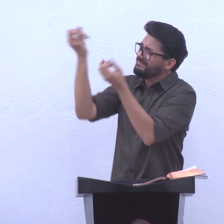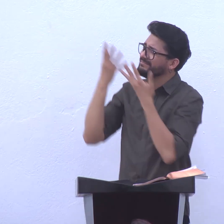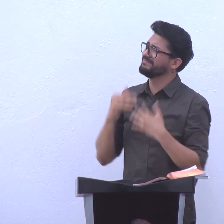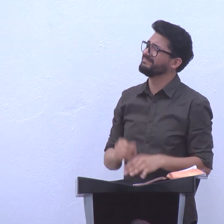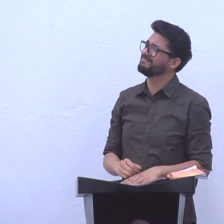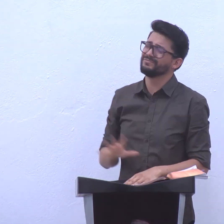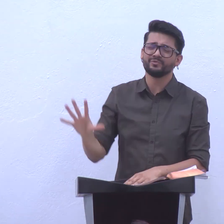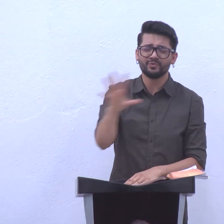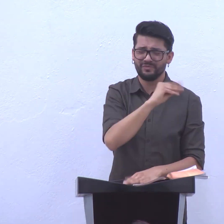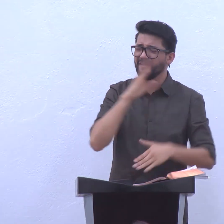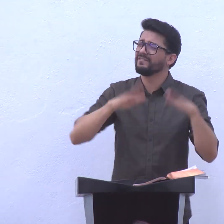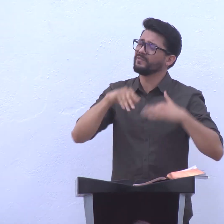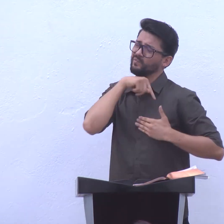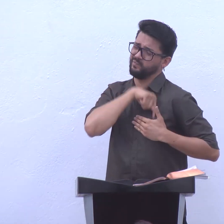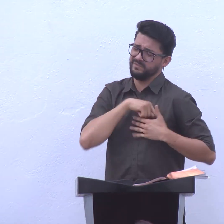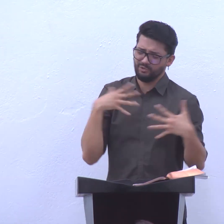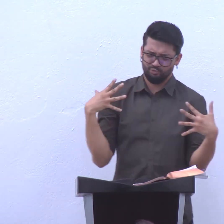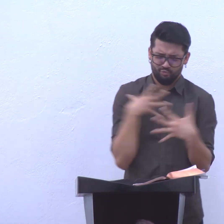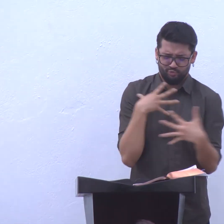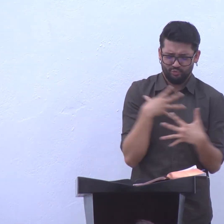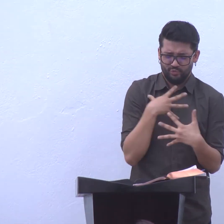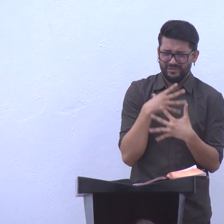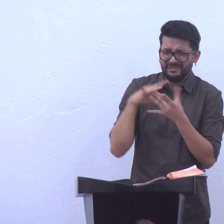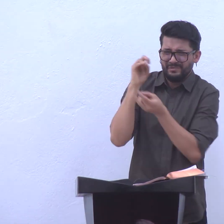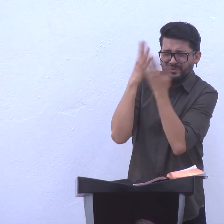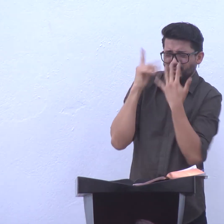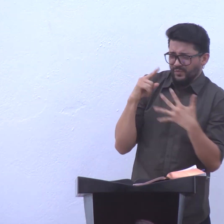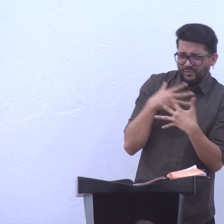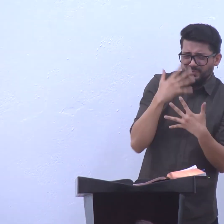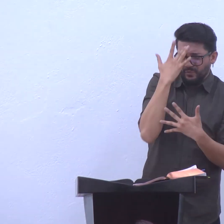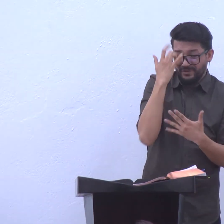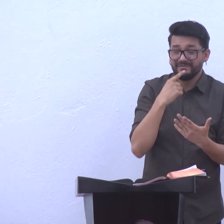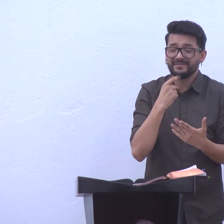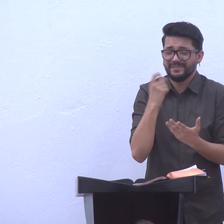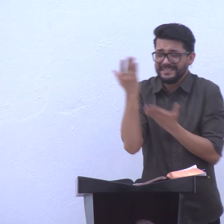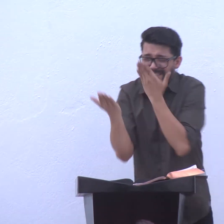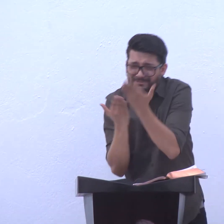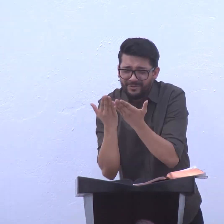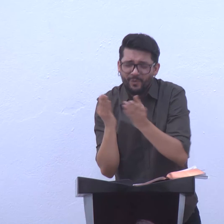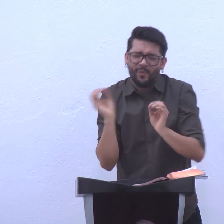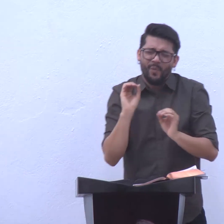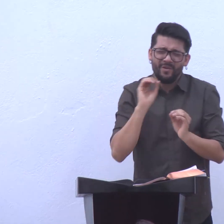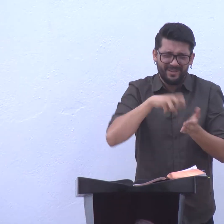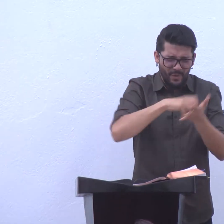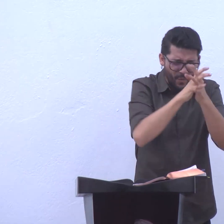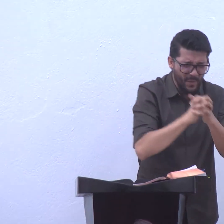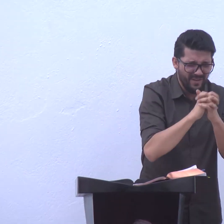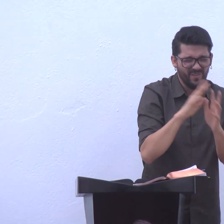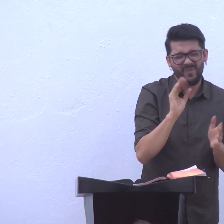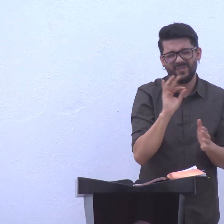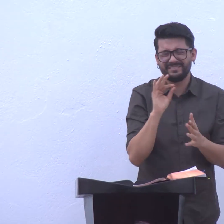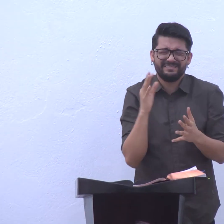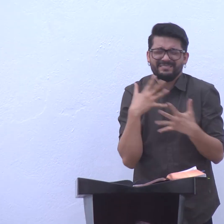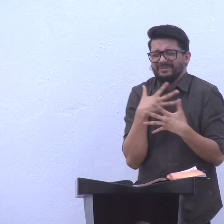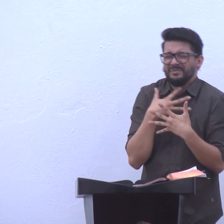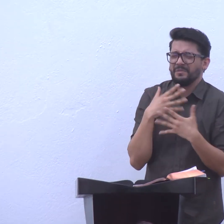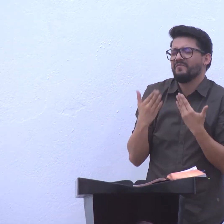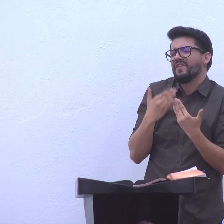iglesia clamamos junto al Espíritu, ven, ven fuente de agua viva. No queremos más temor a tu espíritu, no